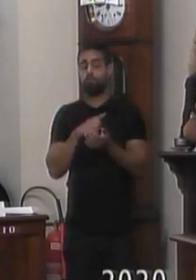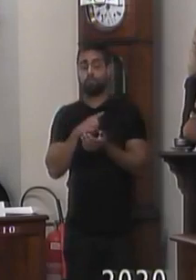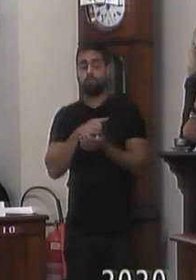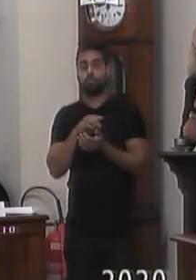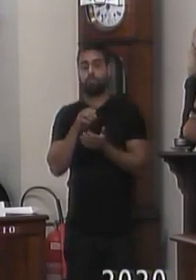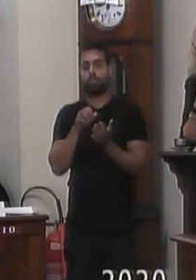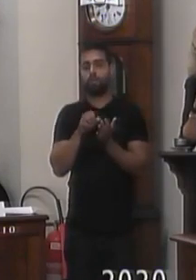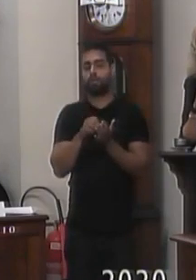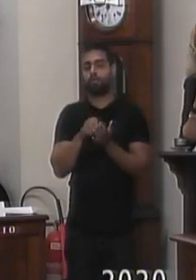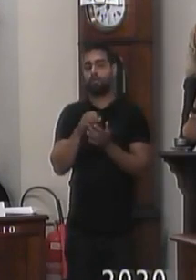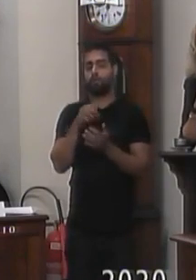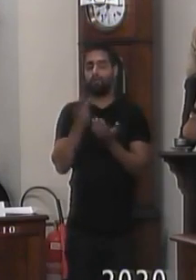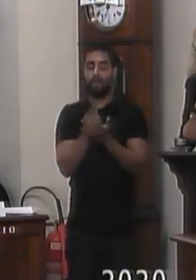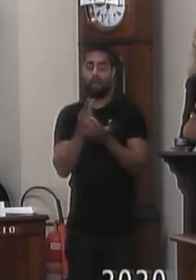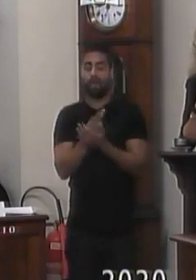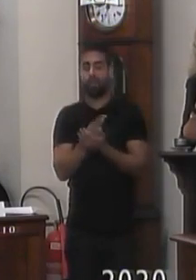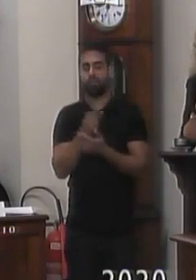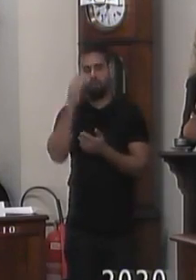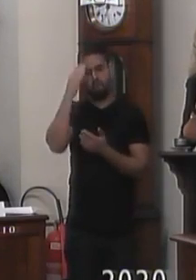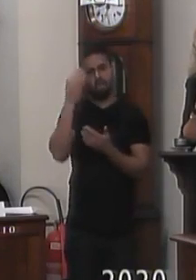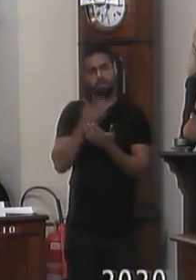seja bem substancial a médio e longo prazo.